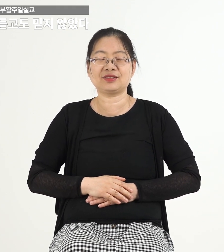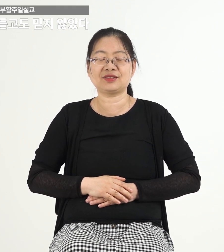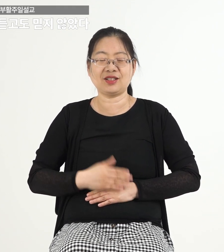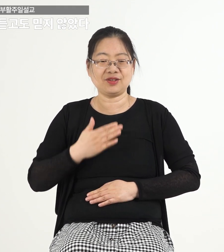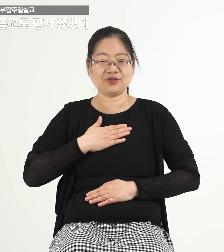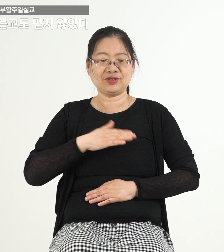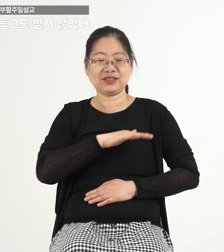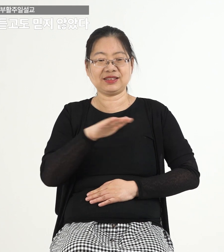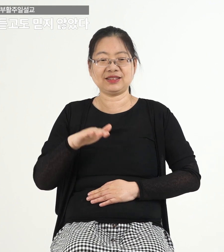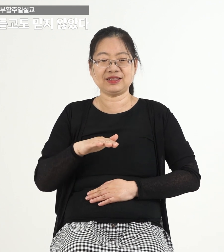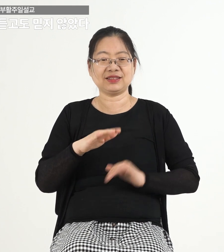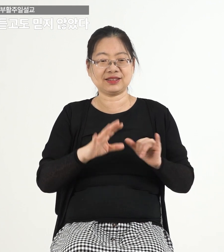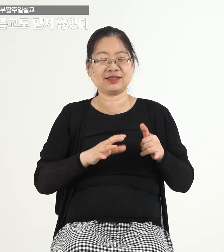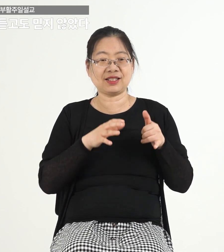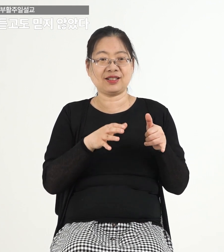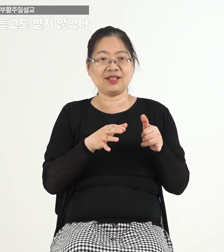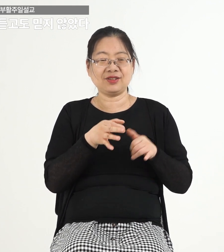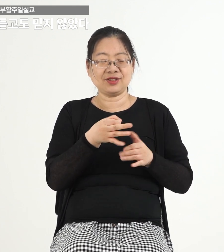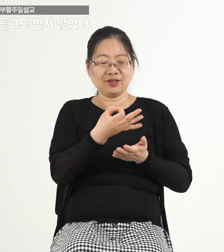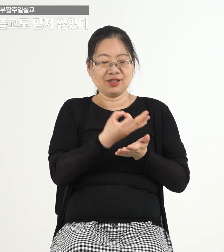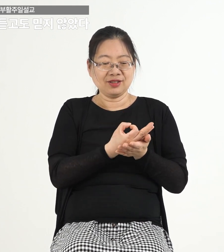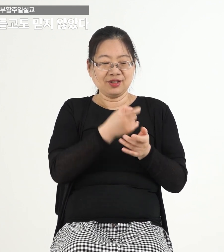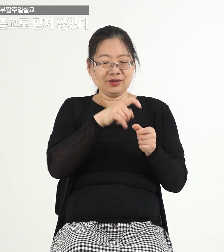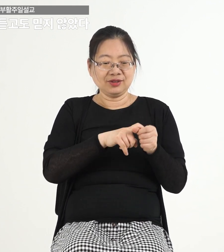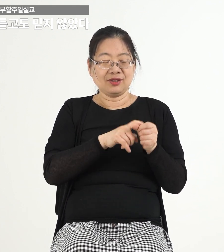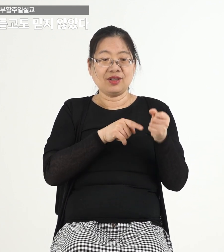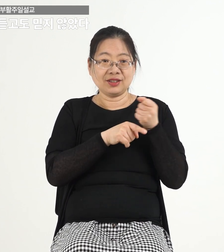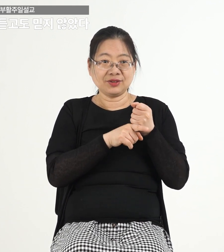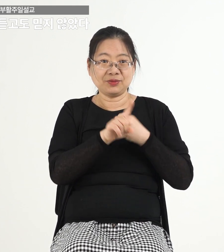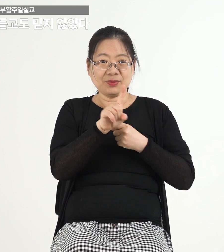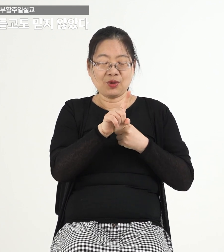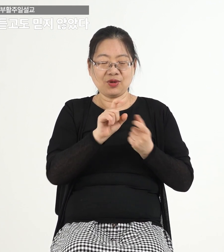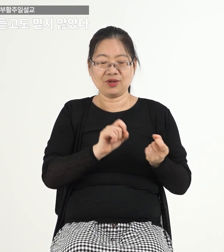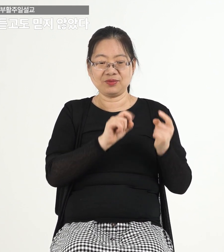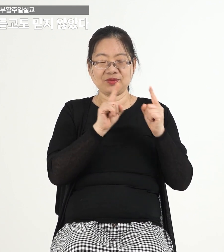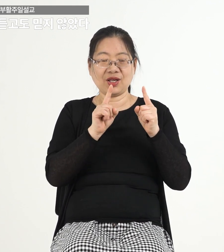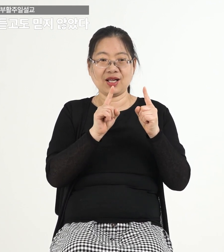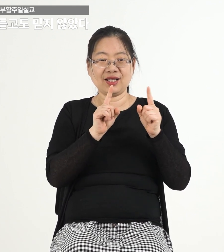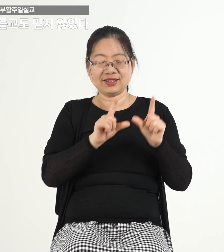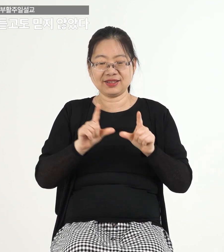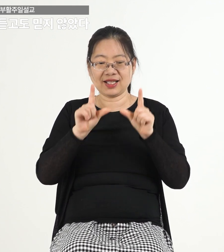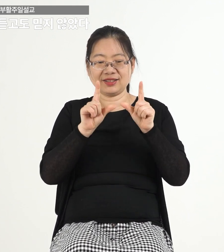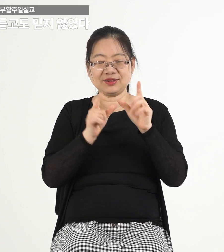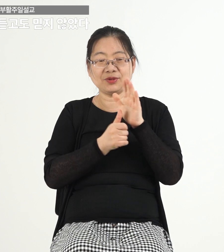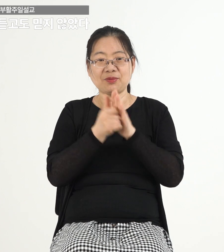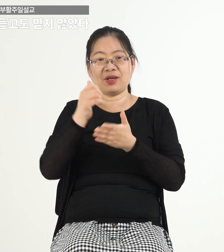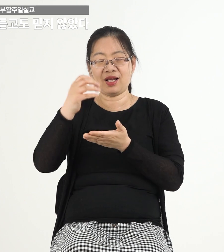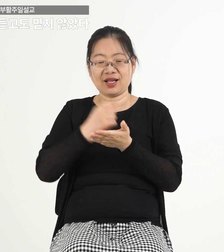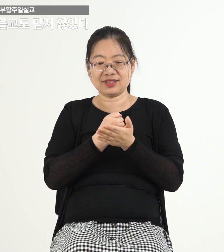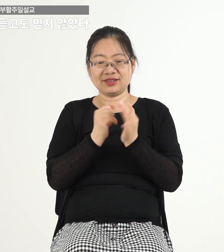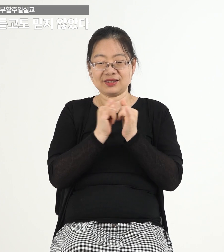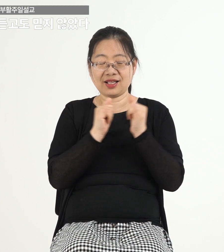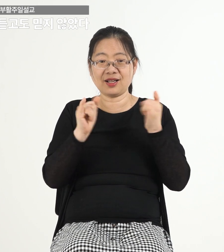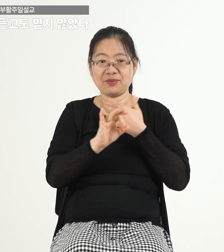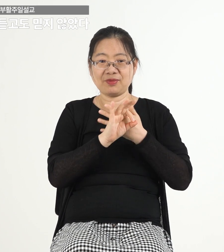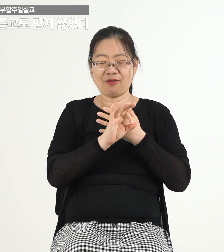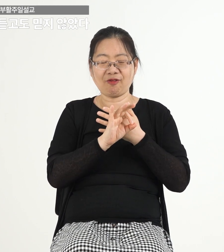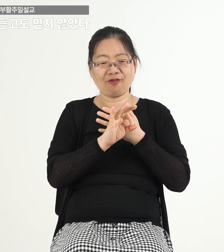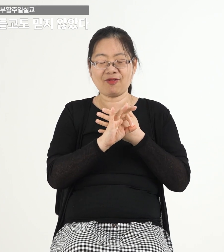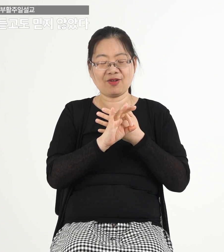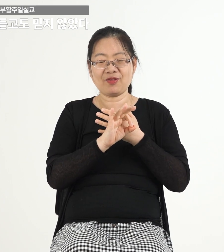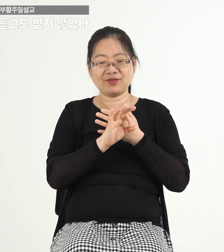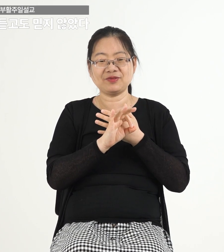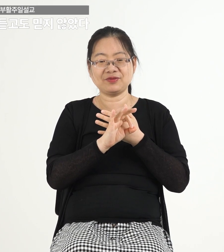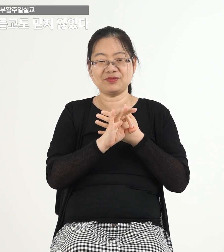그러니까 우리는 이 땅에 돈을 버는 목적과 이유가 부활의 바른 소망을 가진 자라면 달라야